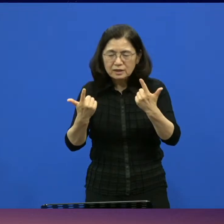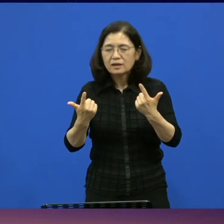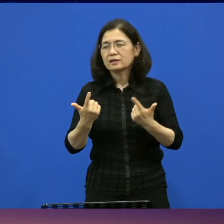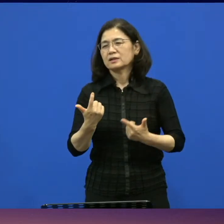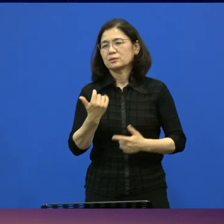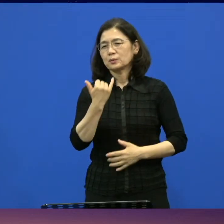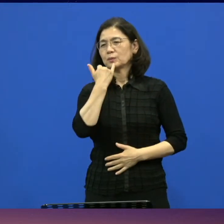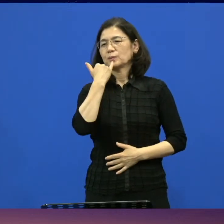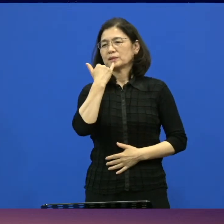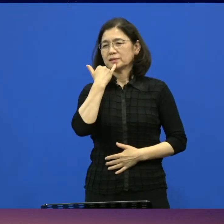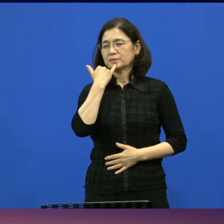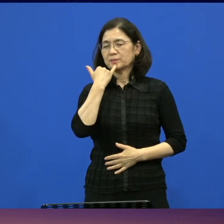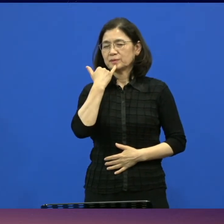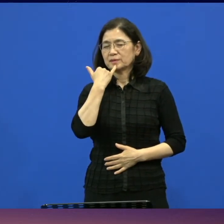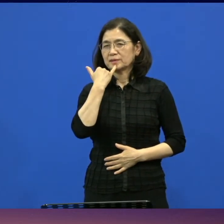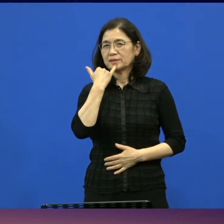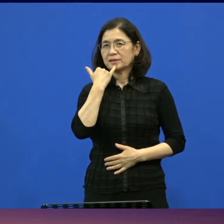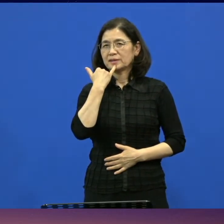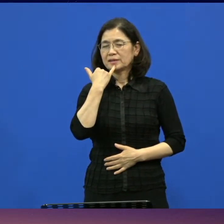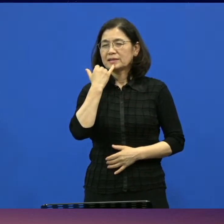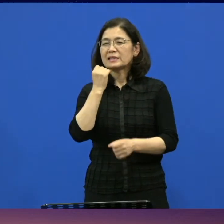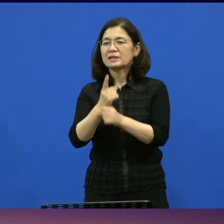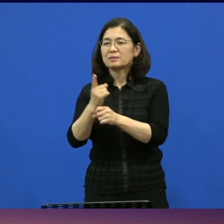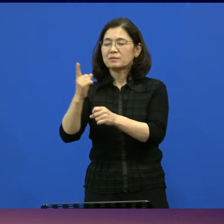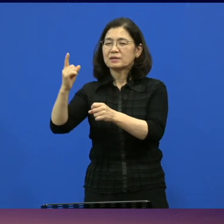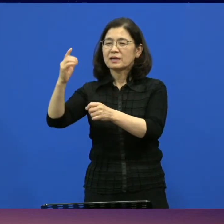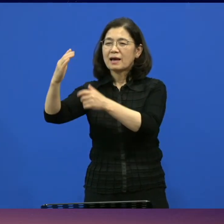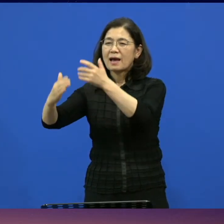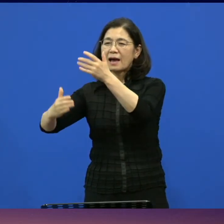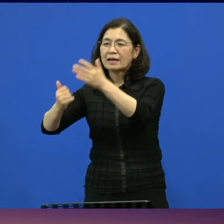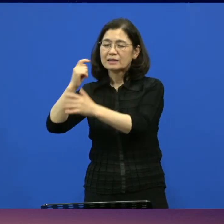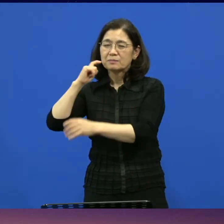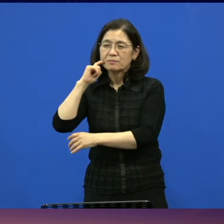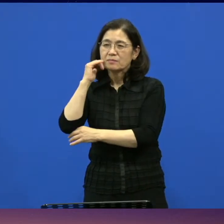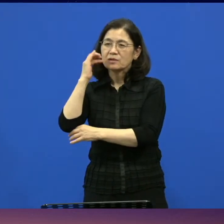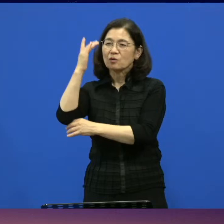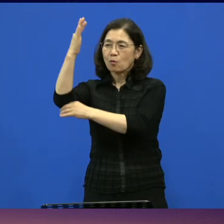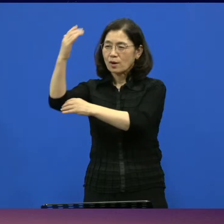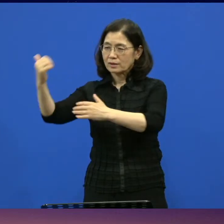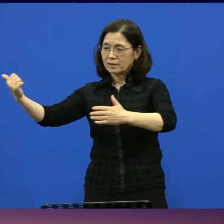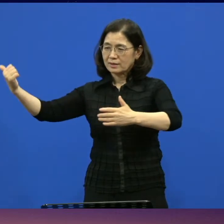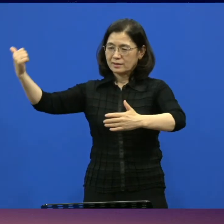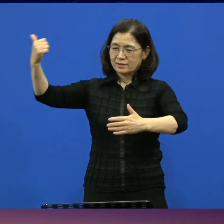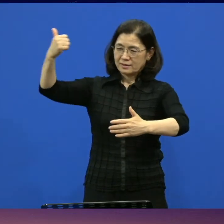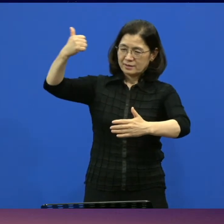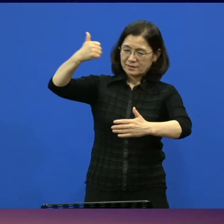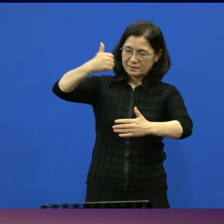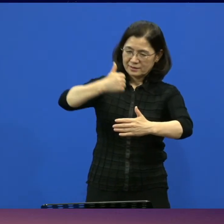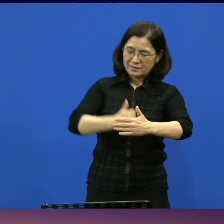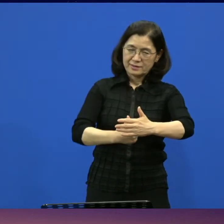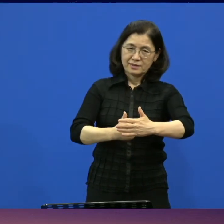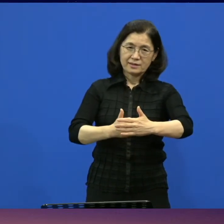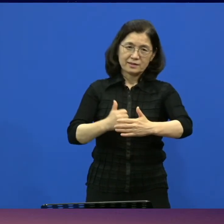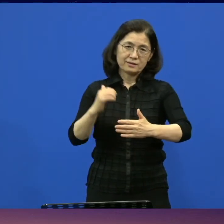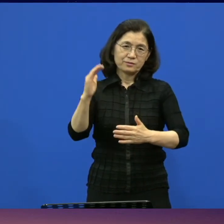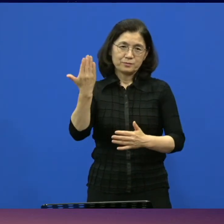그분이 우리에게 오셨어요. 우리 가운데 거하신다는 거예요. 임재하신다는